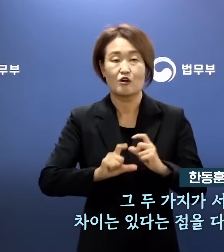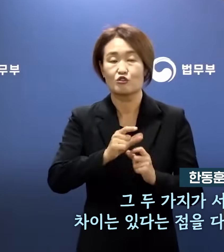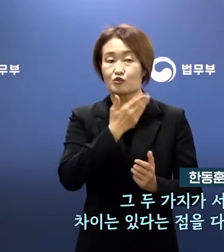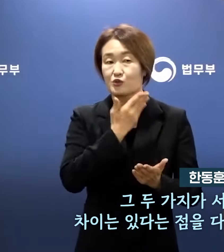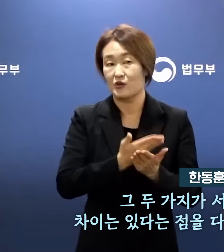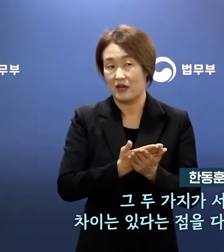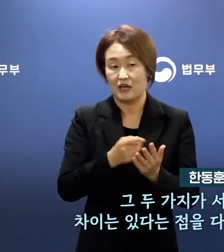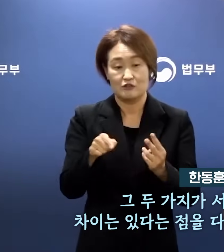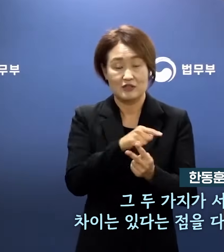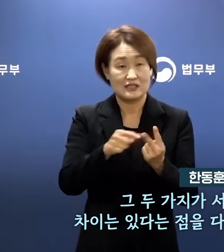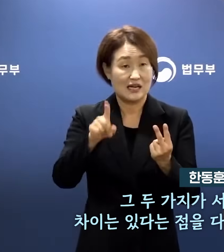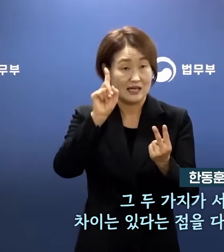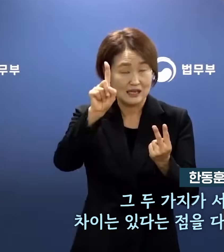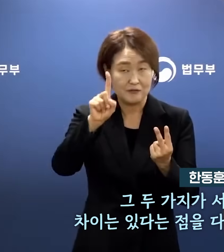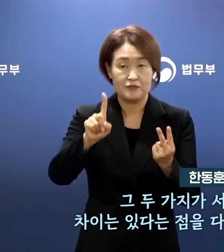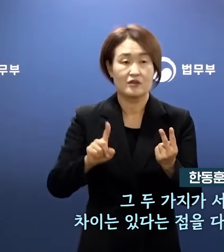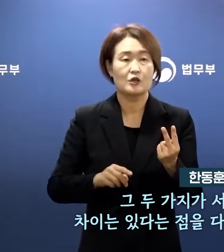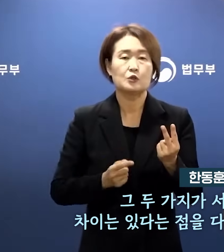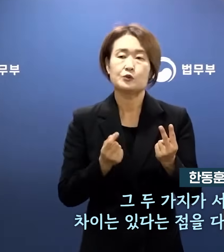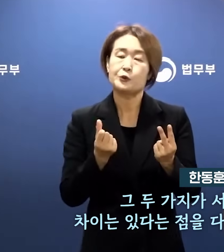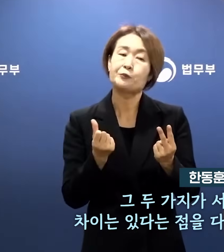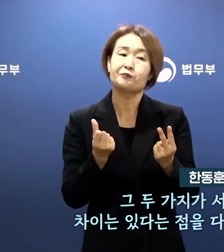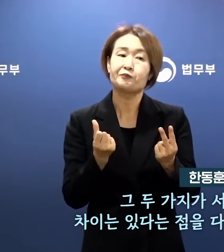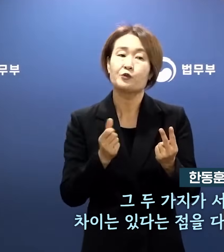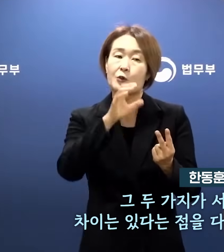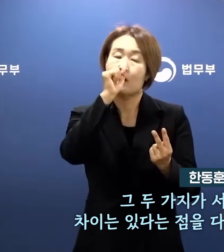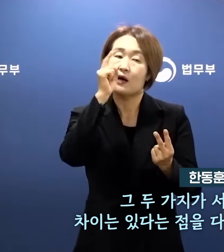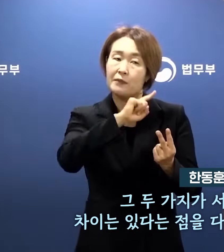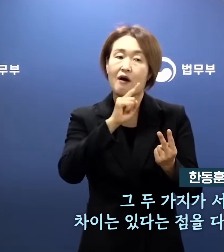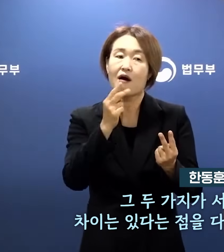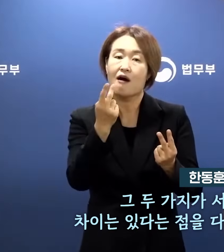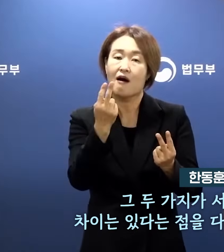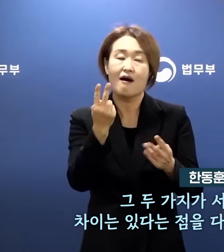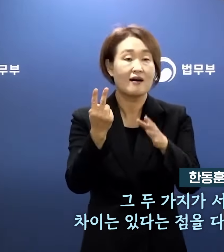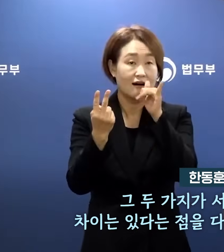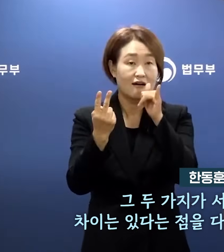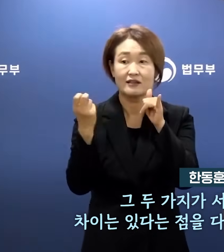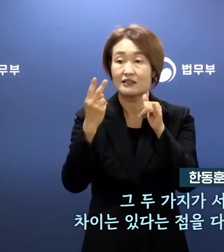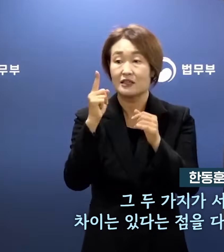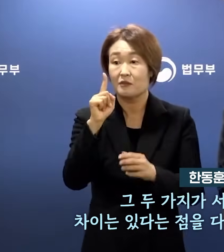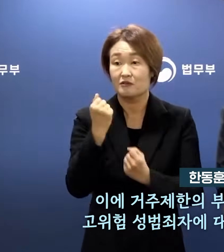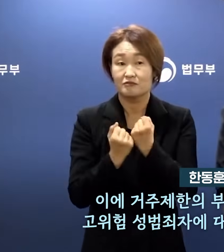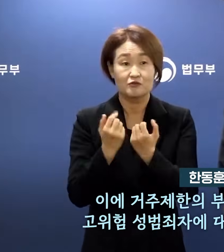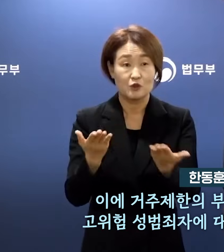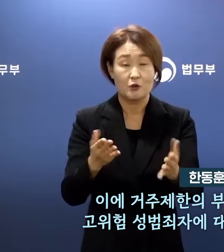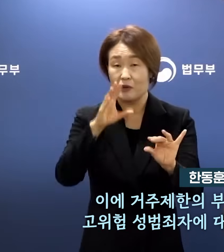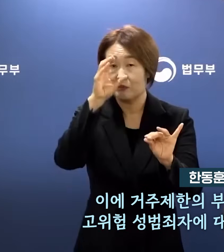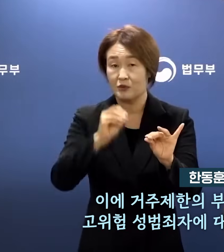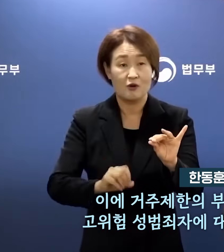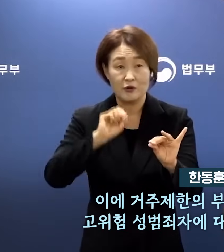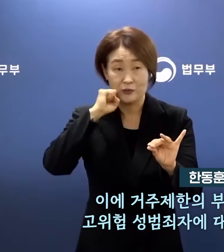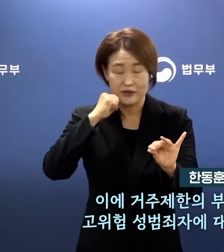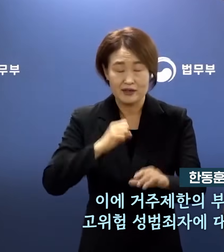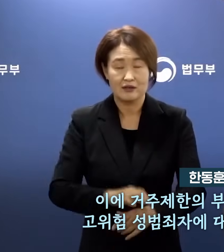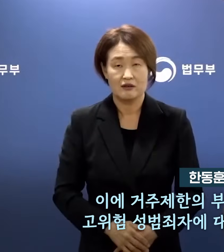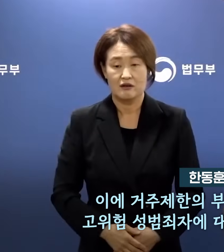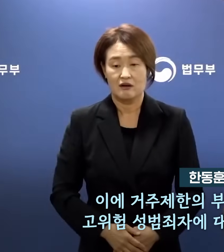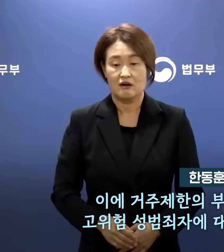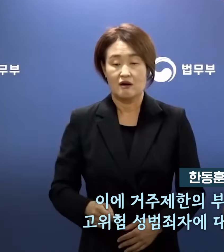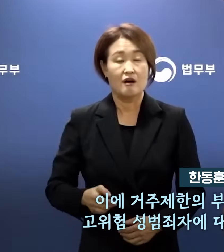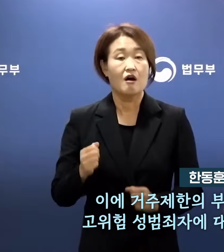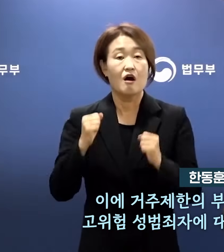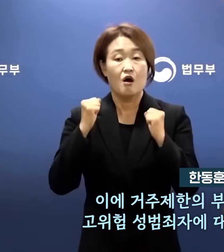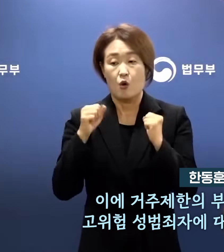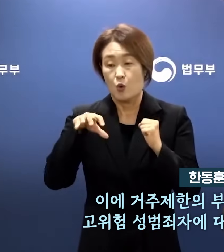그 두 가지가 서로 약간의 장단점의 차이는 있다는 점을 다시 한번 상기시켜드립니다. 이에 거주 제한의